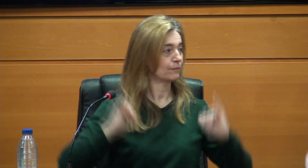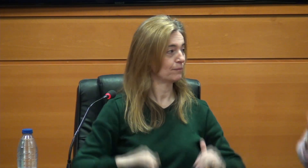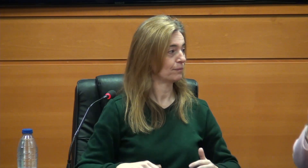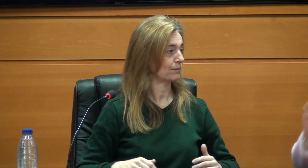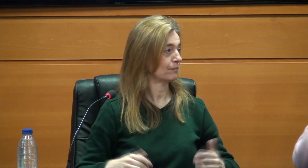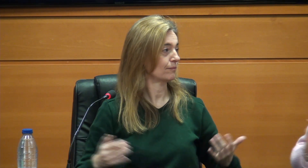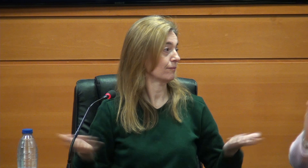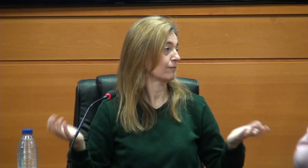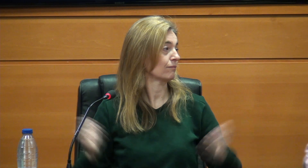paseo